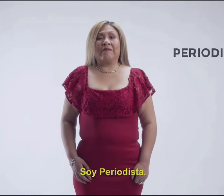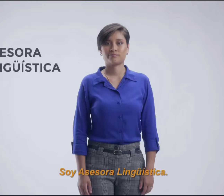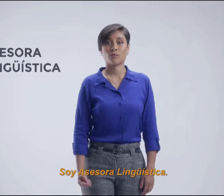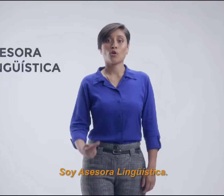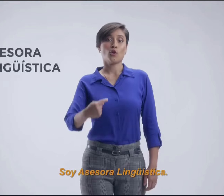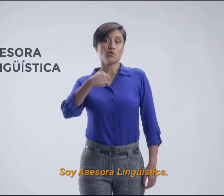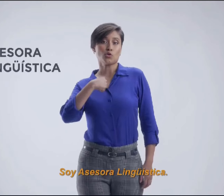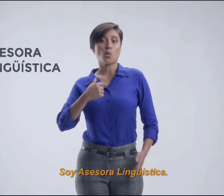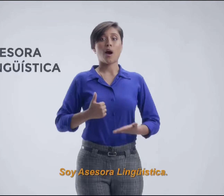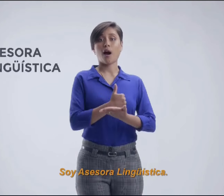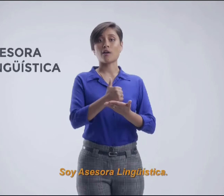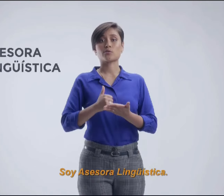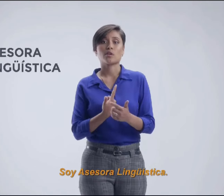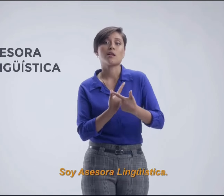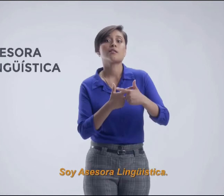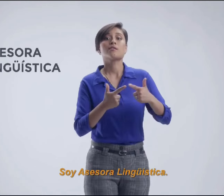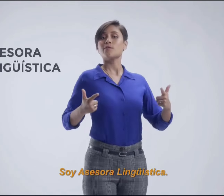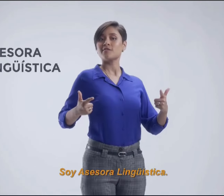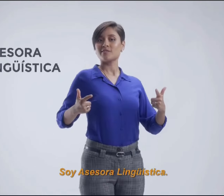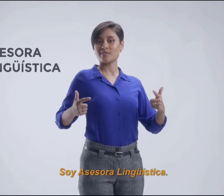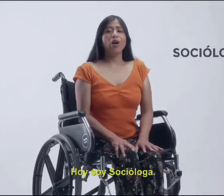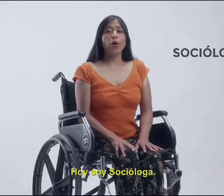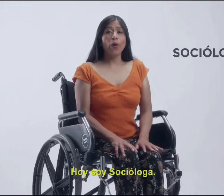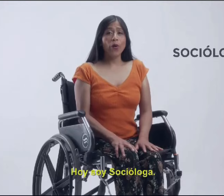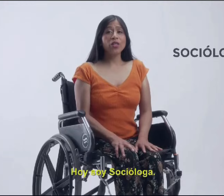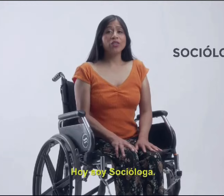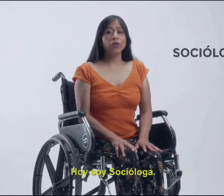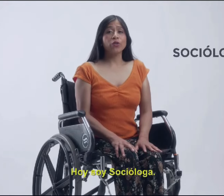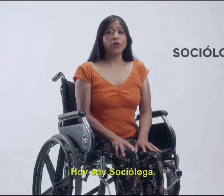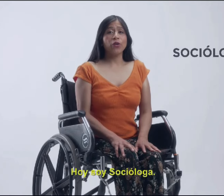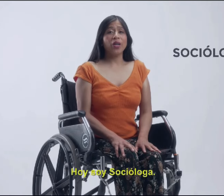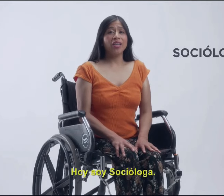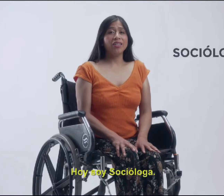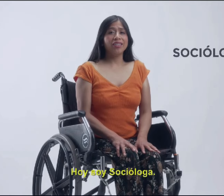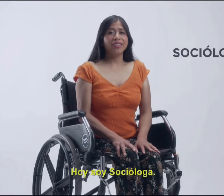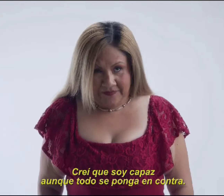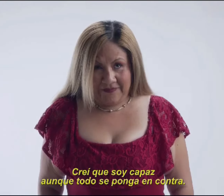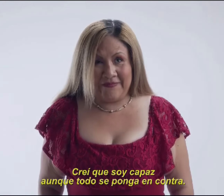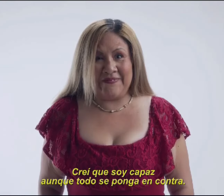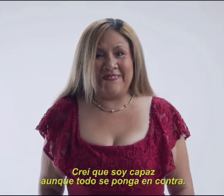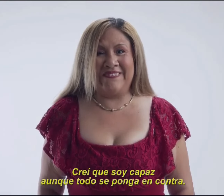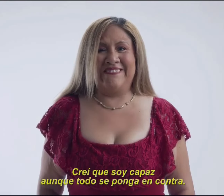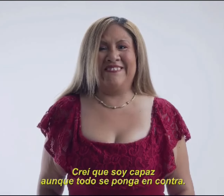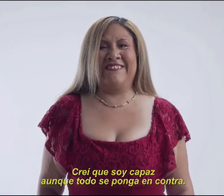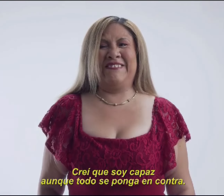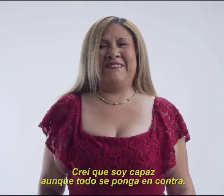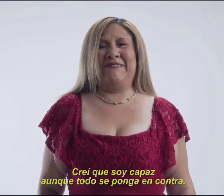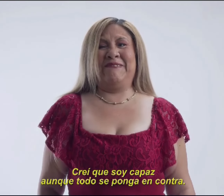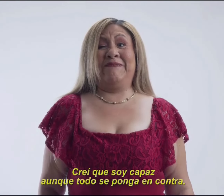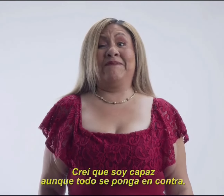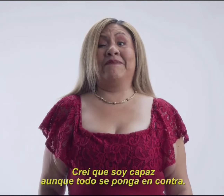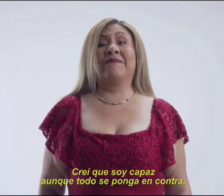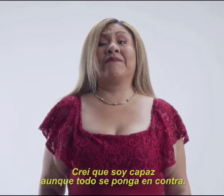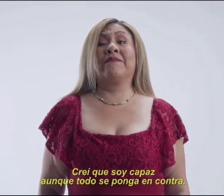pertenezco. Después está FENAMUDIP, que es la Federación Nacional de Mujeres con Discapacidad. Y